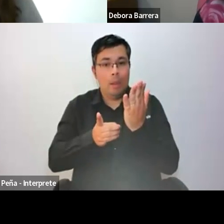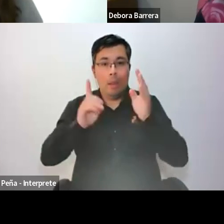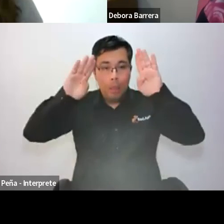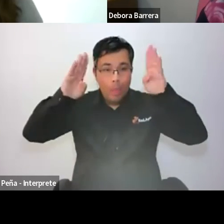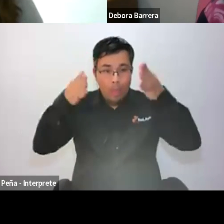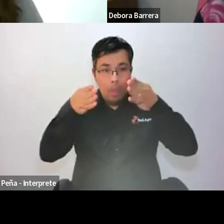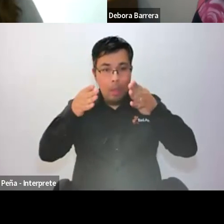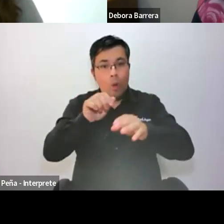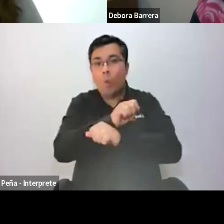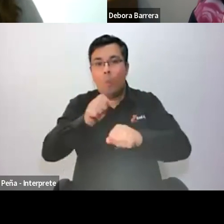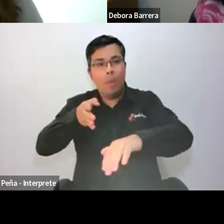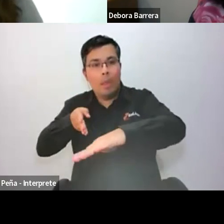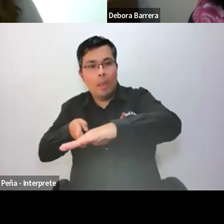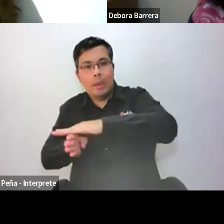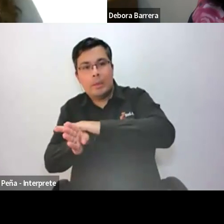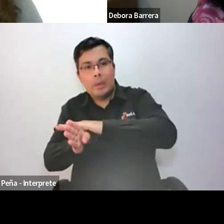Especial de Lenguaje,